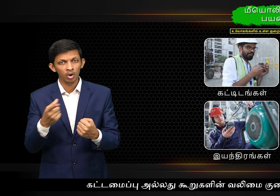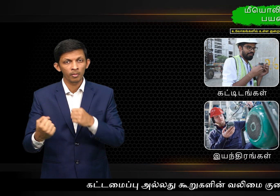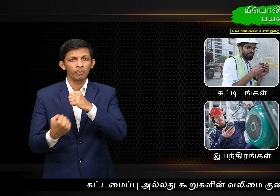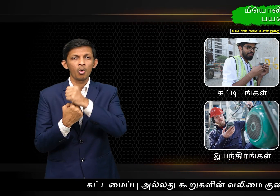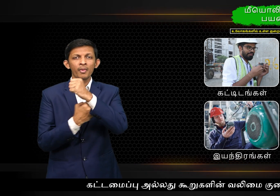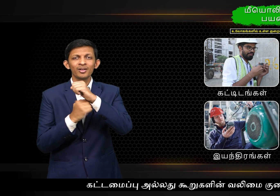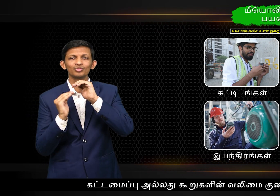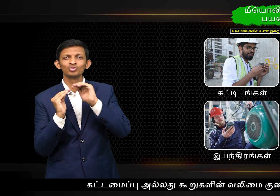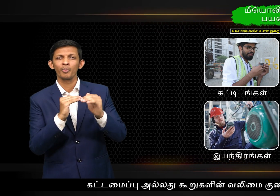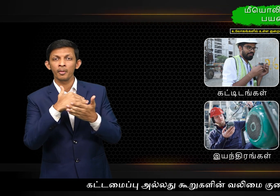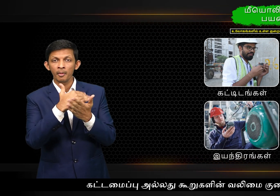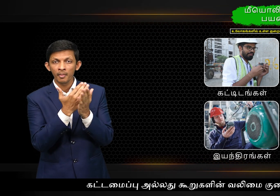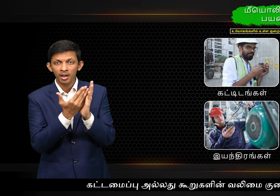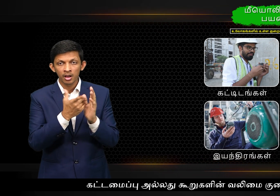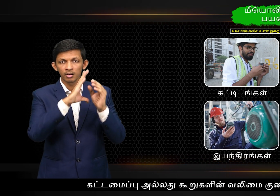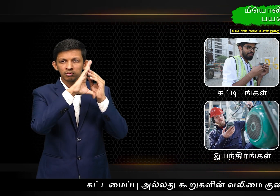வலிமை குறைந்து